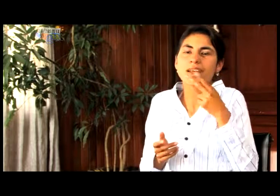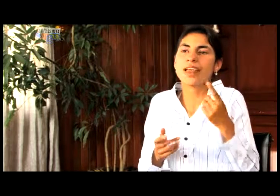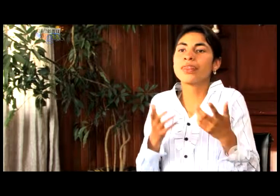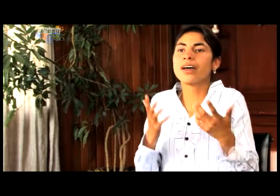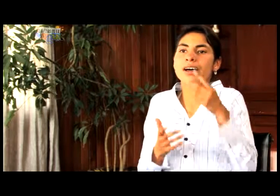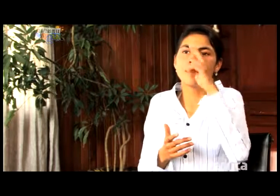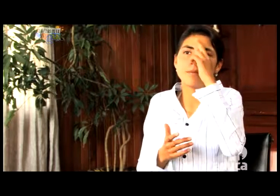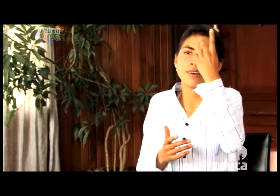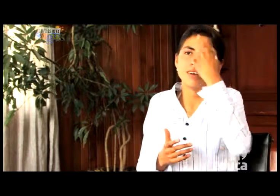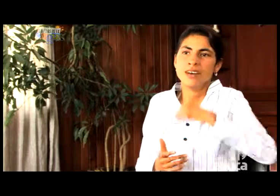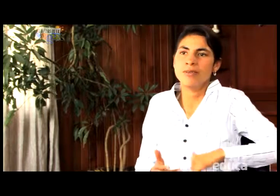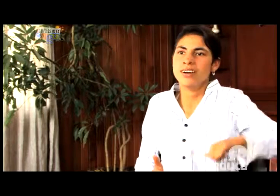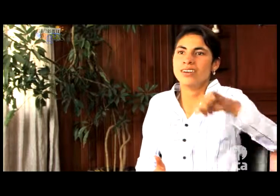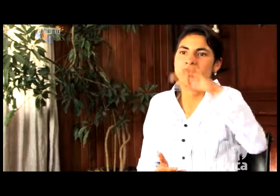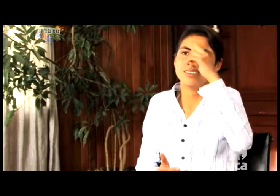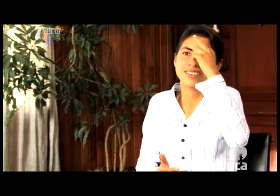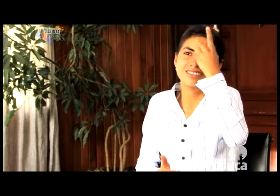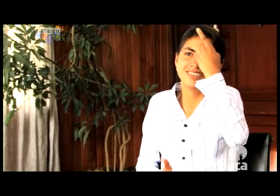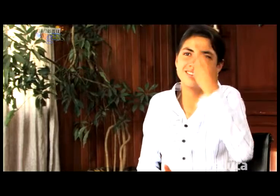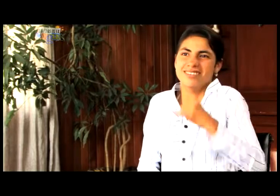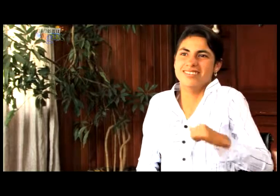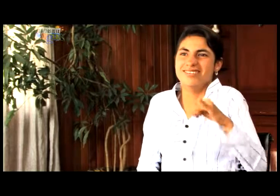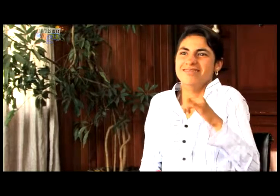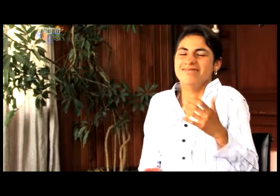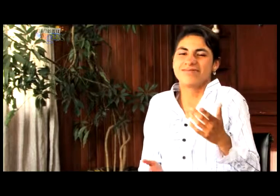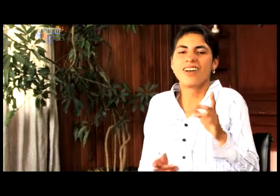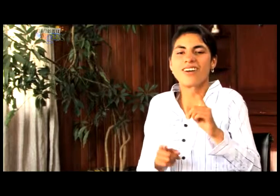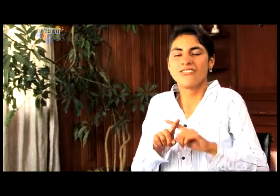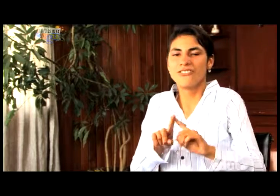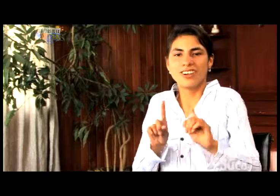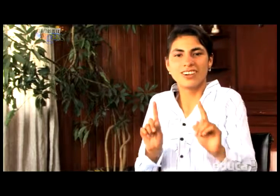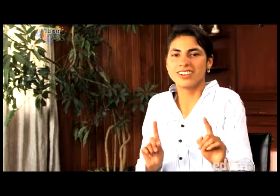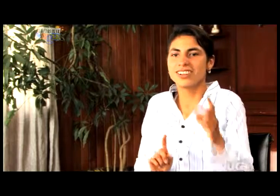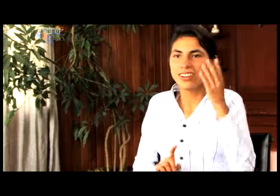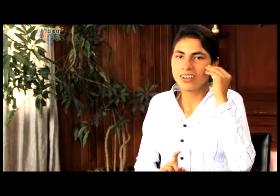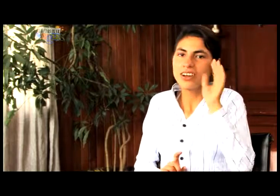Estaban equivocados. No podía comunicarme con personas oyentes.